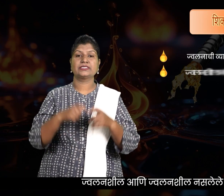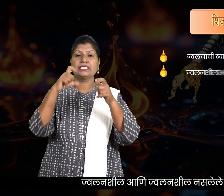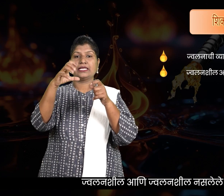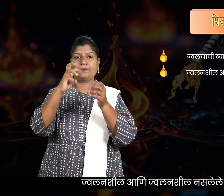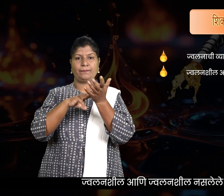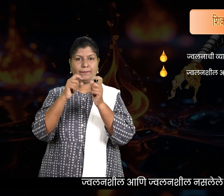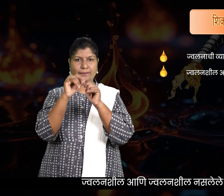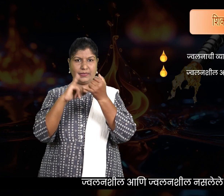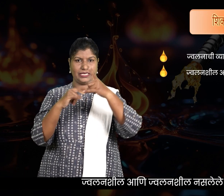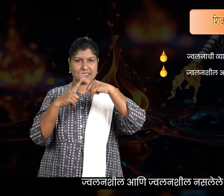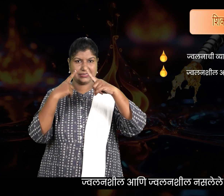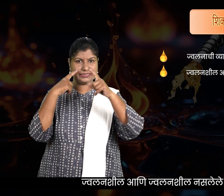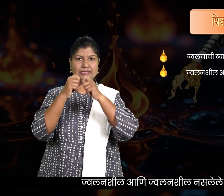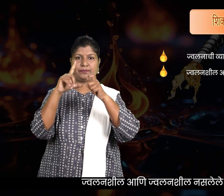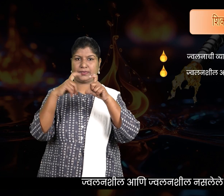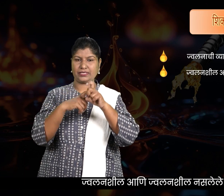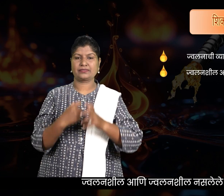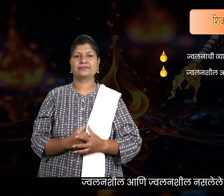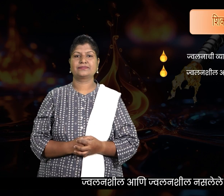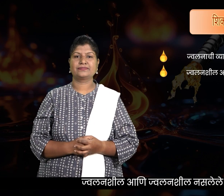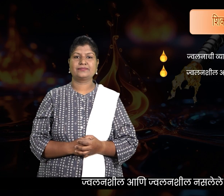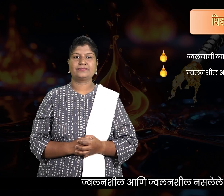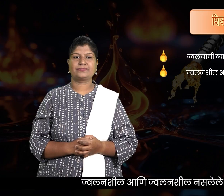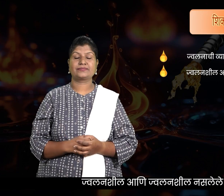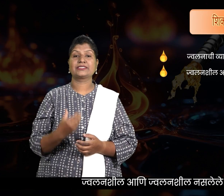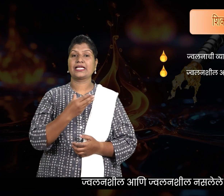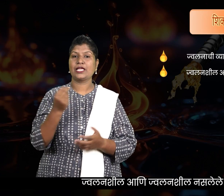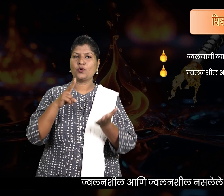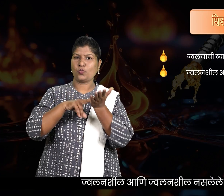ज्वलनशील आणि ज्वलनशील नसलेले पदार्थ.